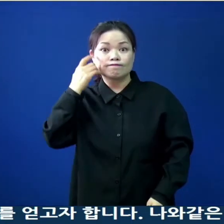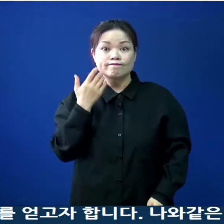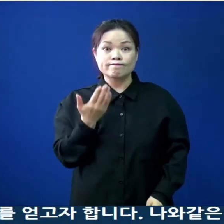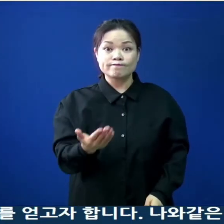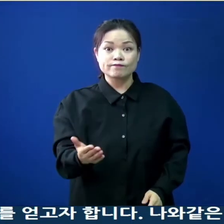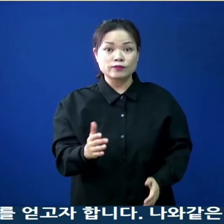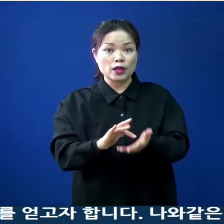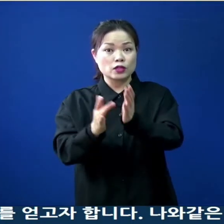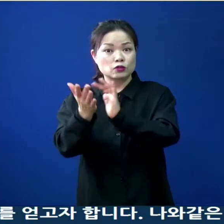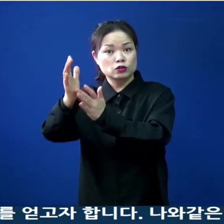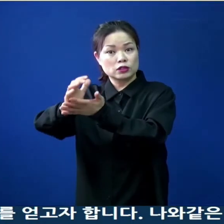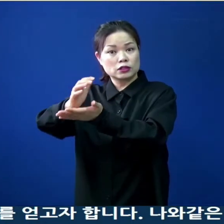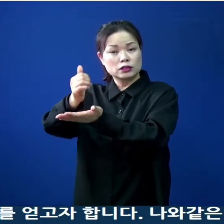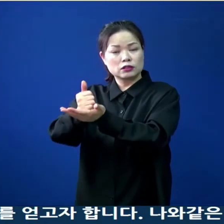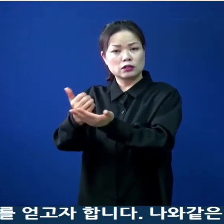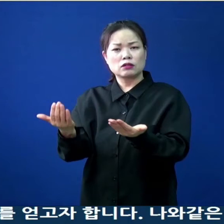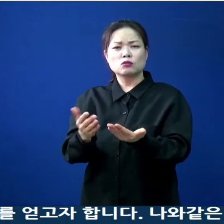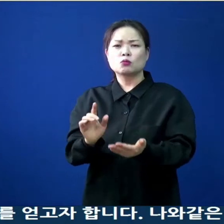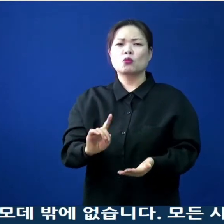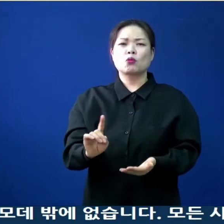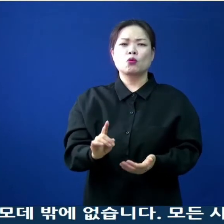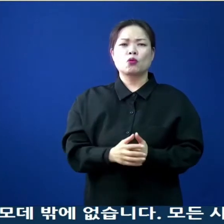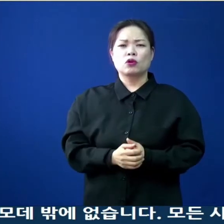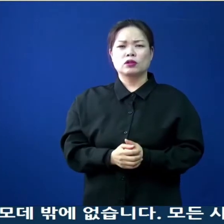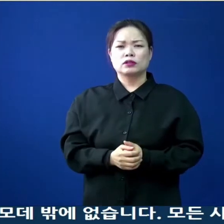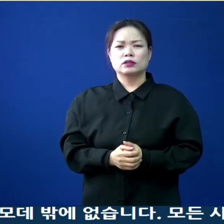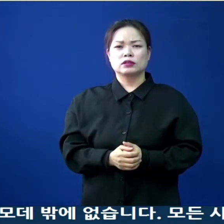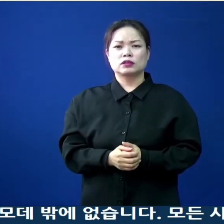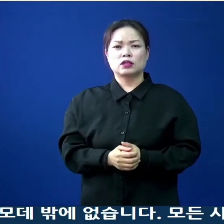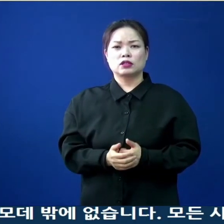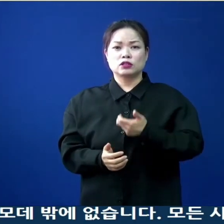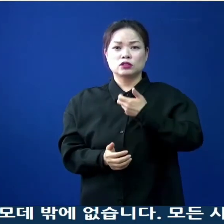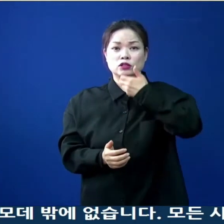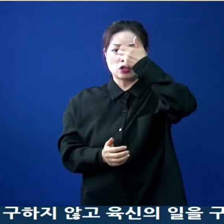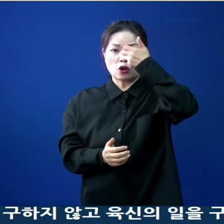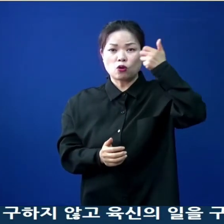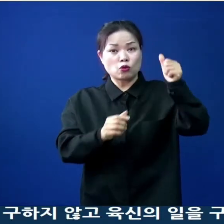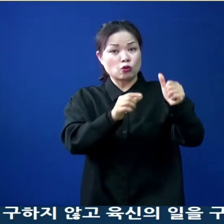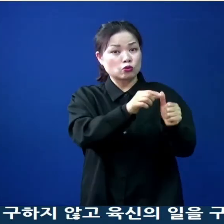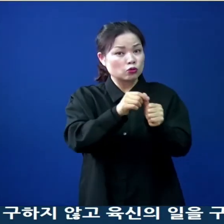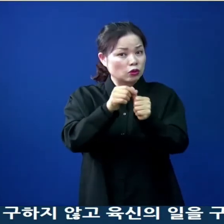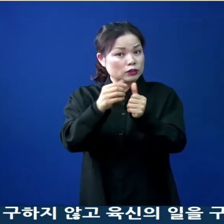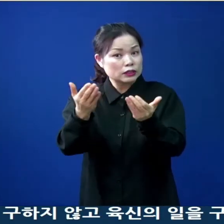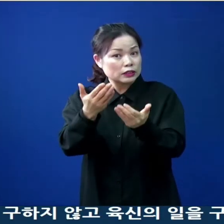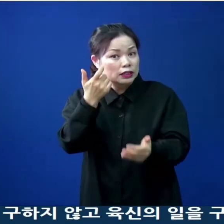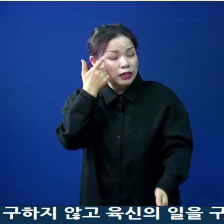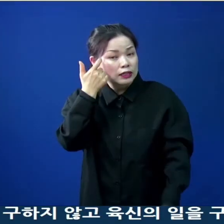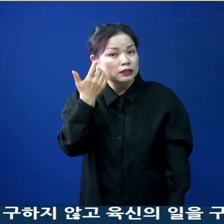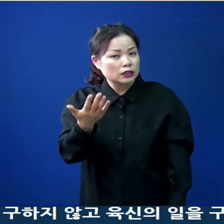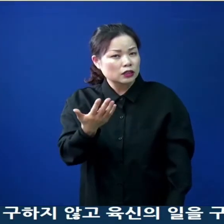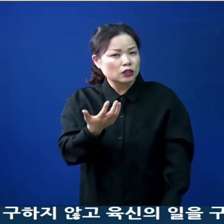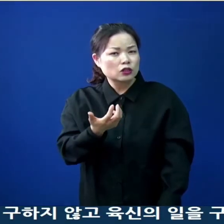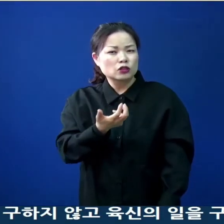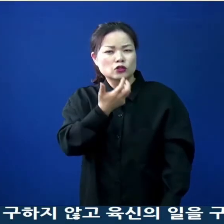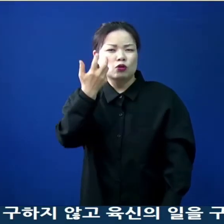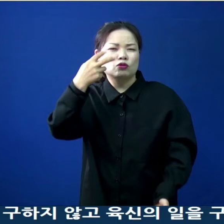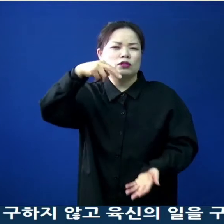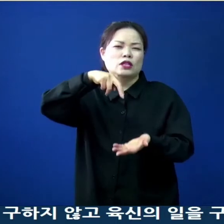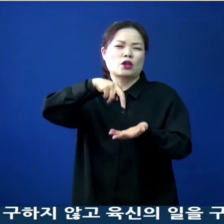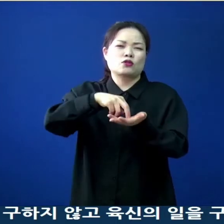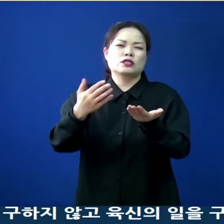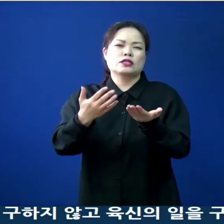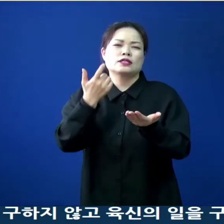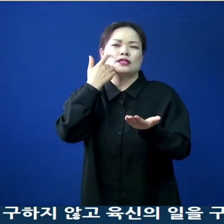보십시오. 예수 그리스도의 일이란 무엇일까요? 영혼 구원을 위한 일이 아닐까요? 영혼을 세워준 일이